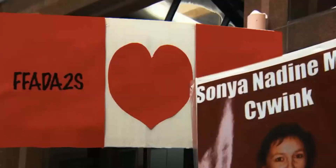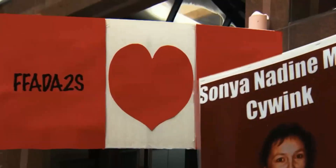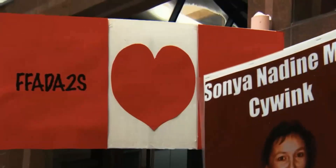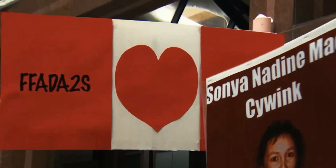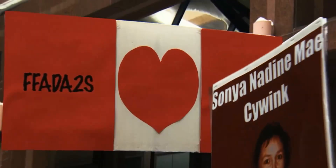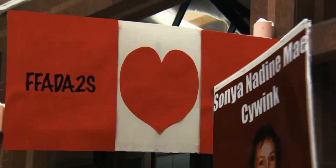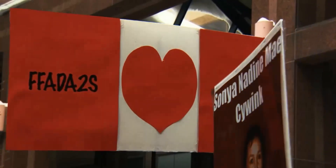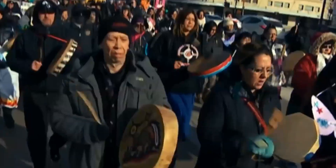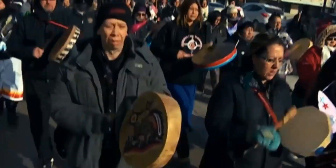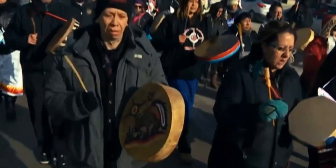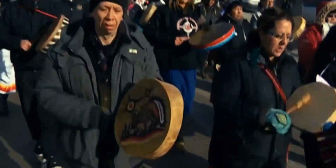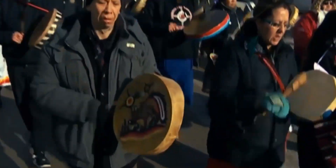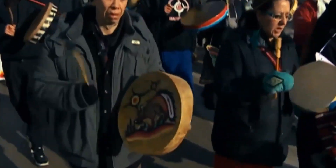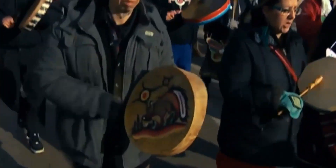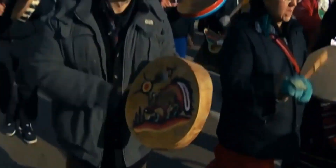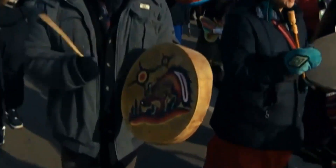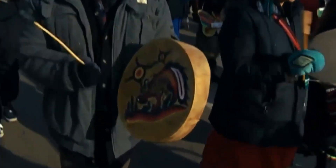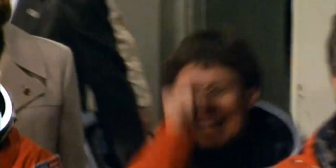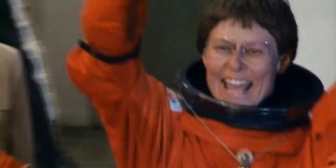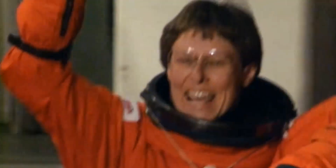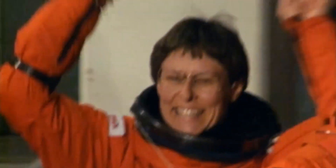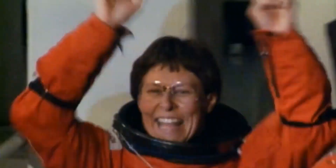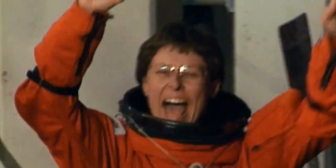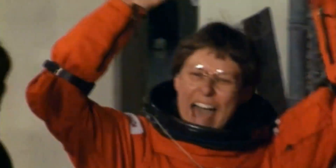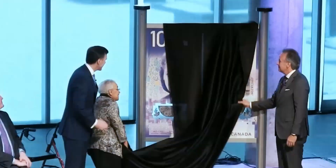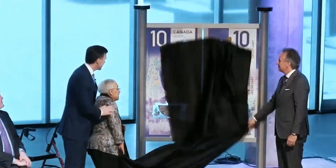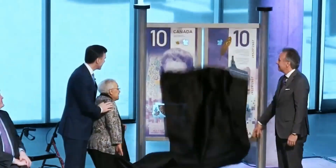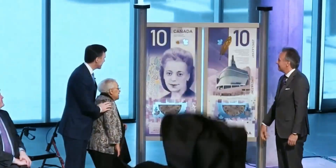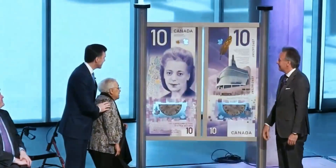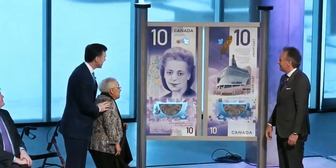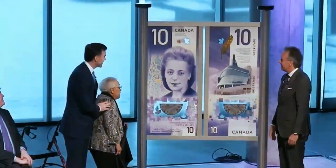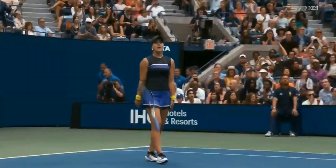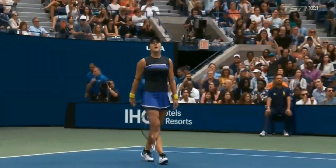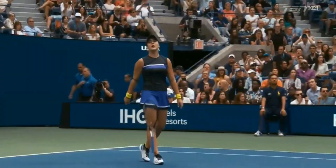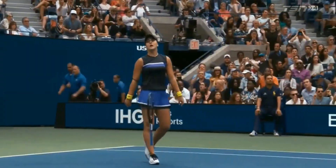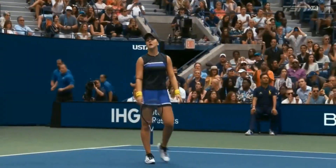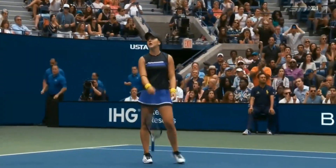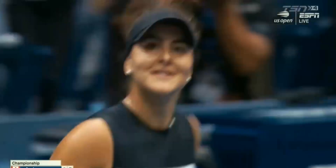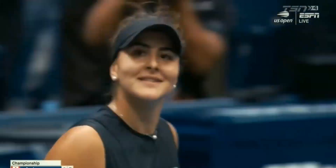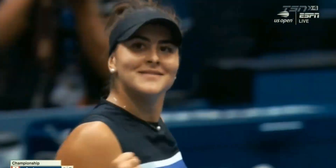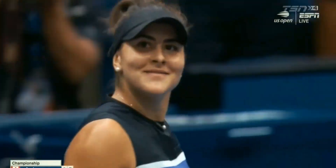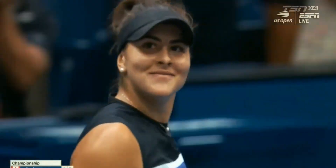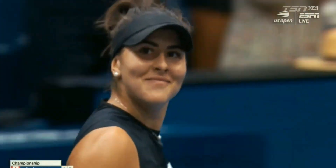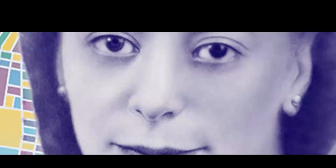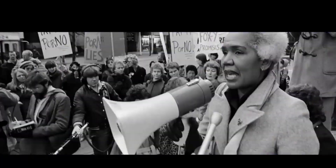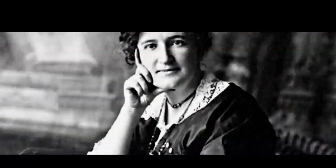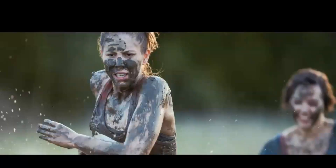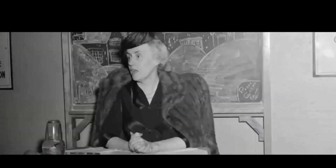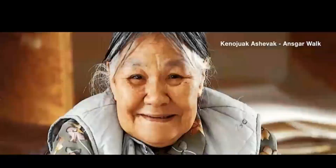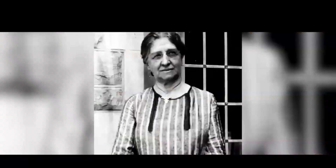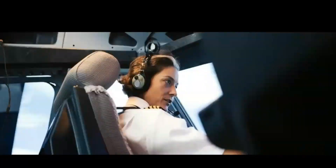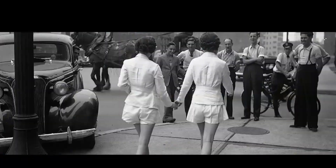cause. Et ensemble, on a réécrit l'histoire. Plus d'une fois.